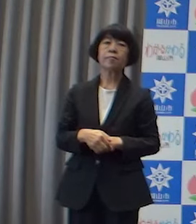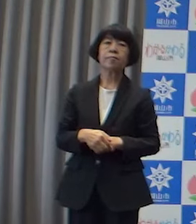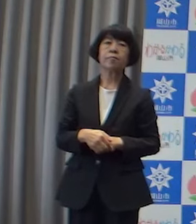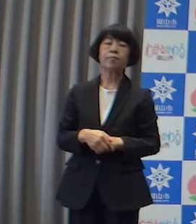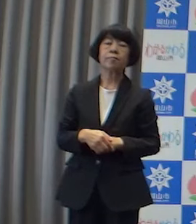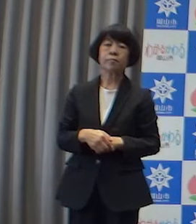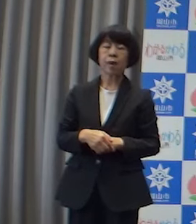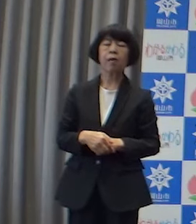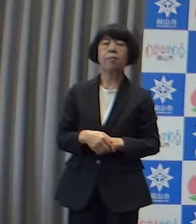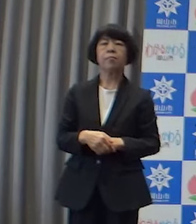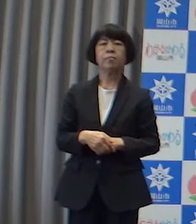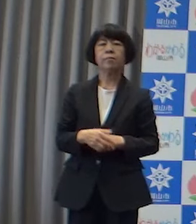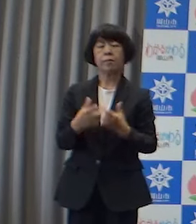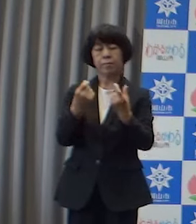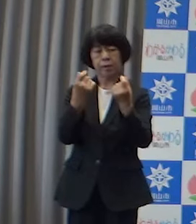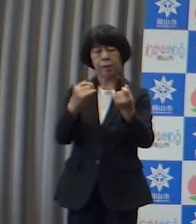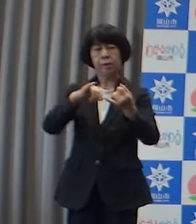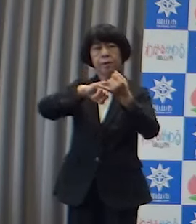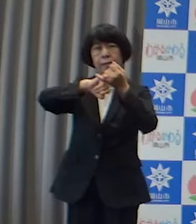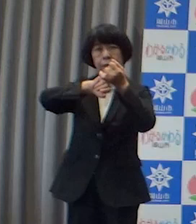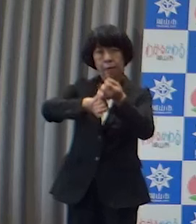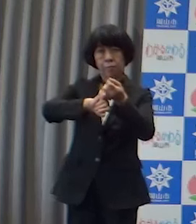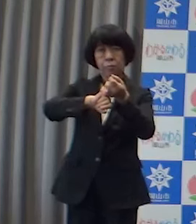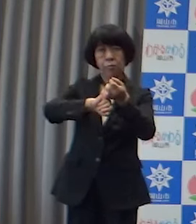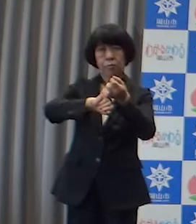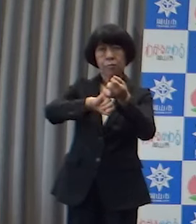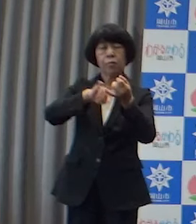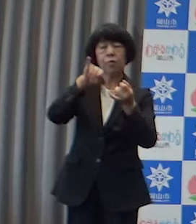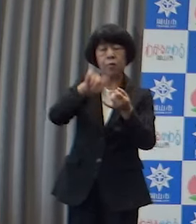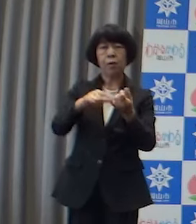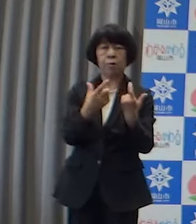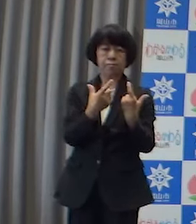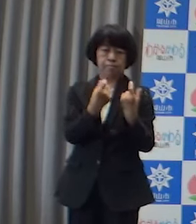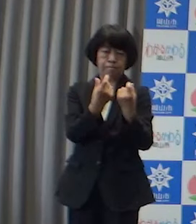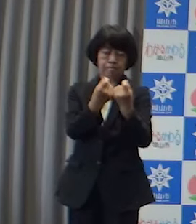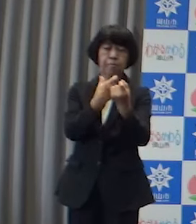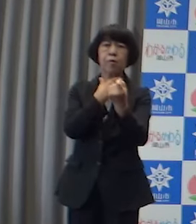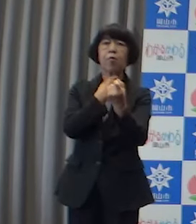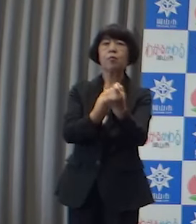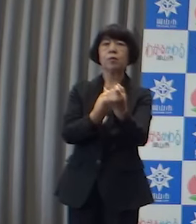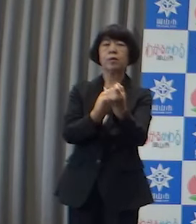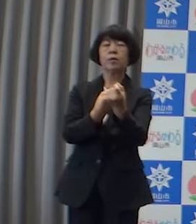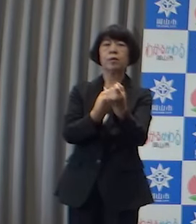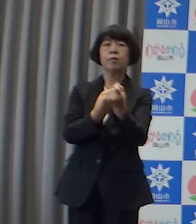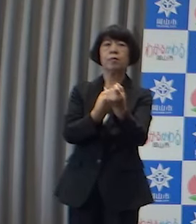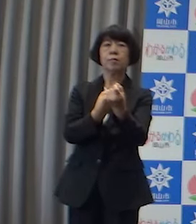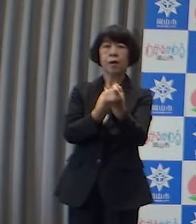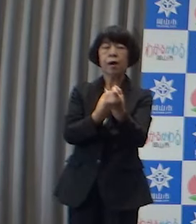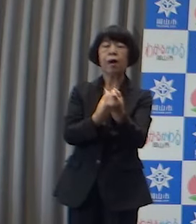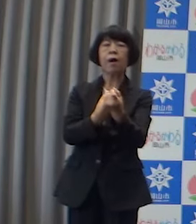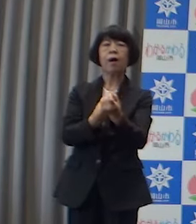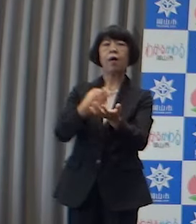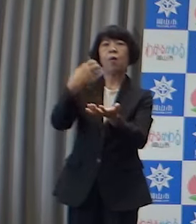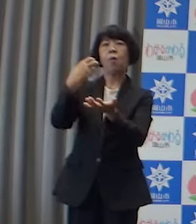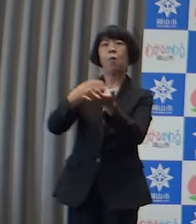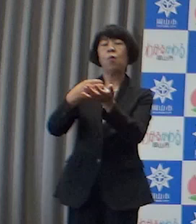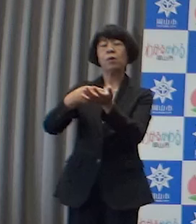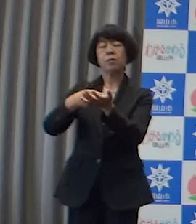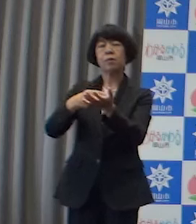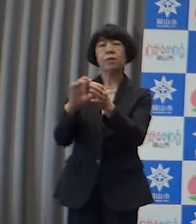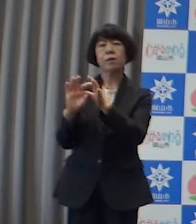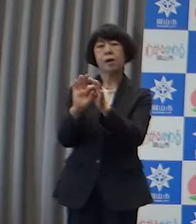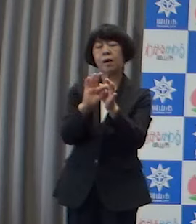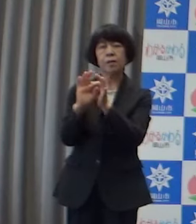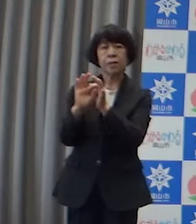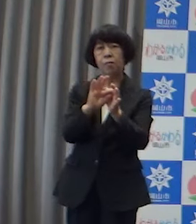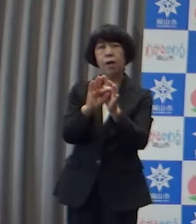約束は守っていただきたいと、また法律は守っていただきたいと、こういった